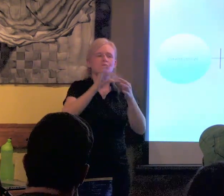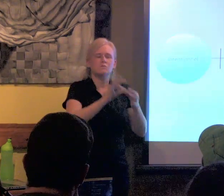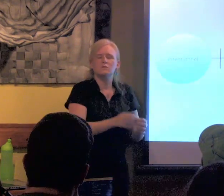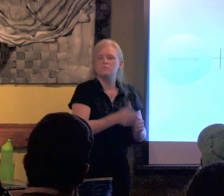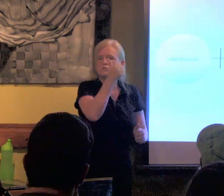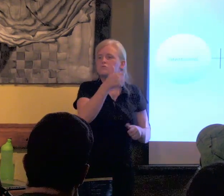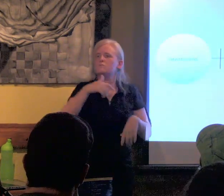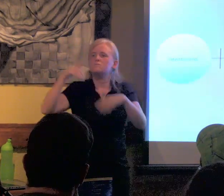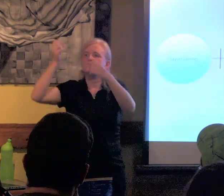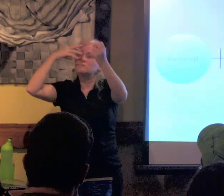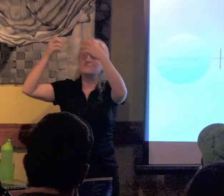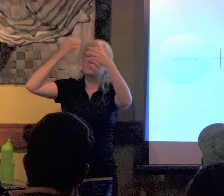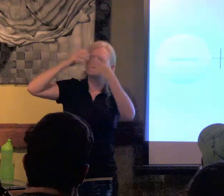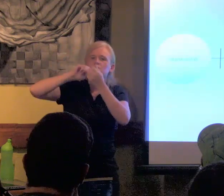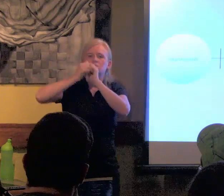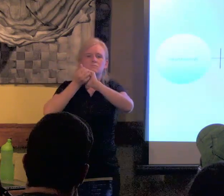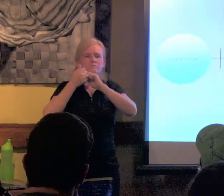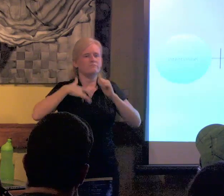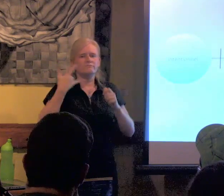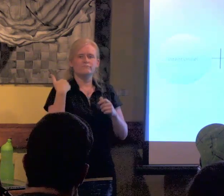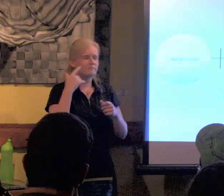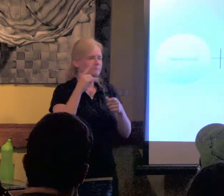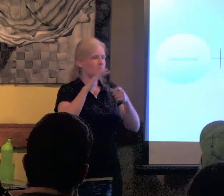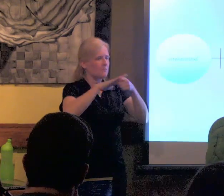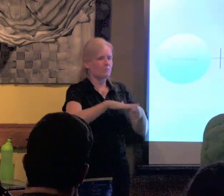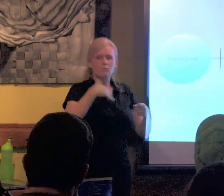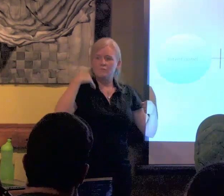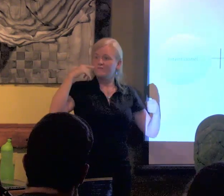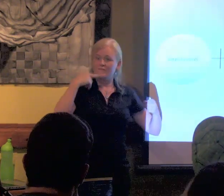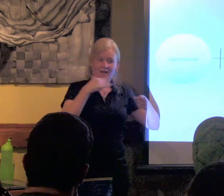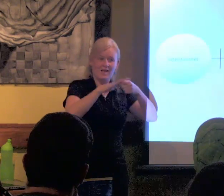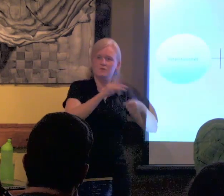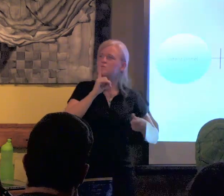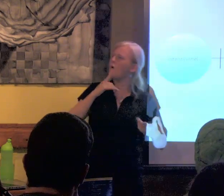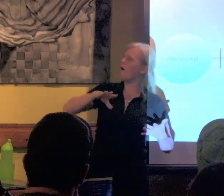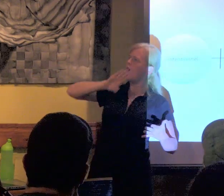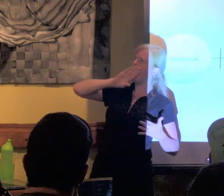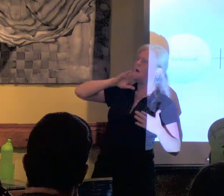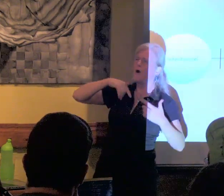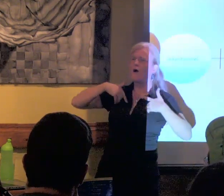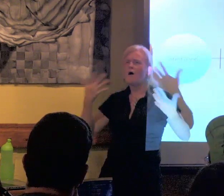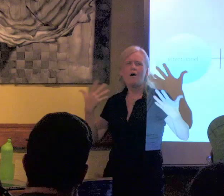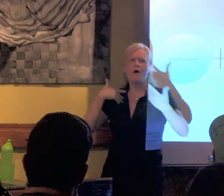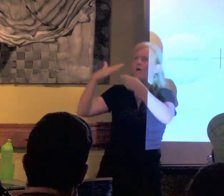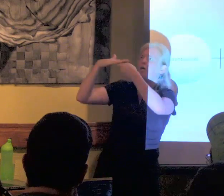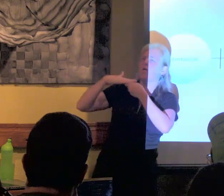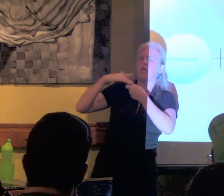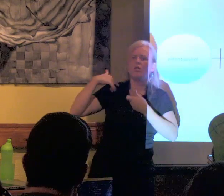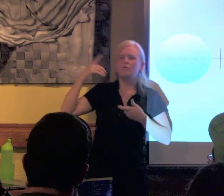l'ignorance ou c'est des choses qu'on a apprises ou qu'on a acquis et qu'on a intégrées, mais qu'on ne sait pas qu'on fait ces